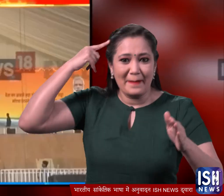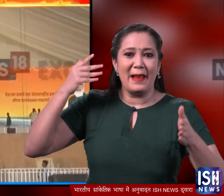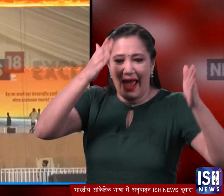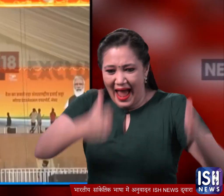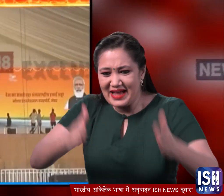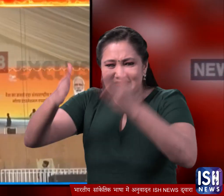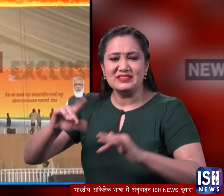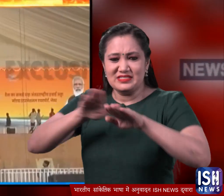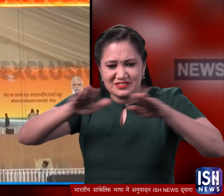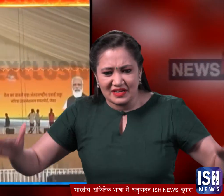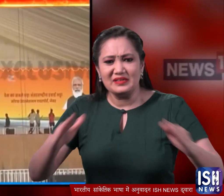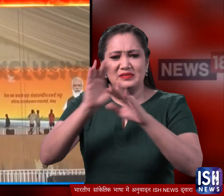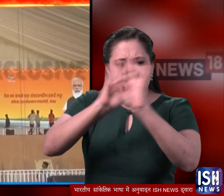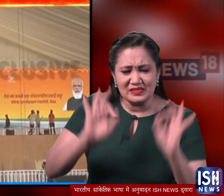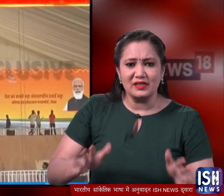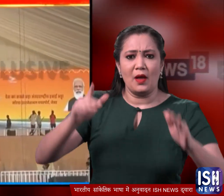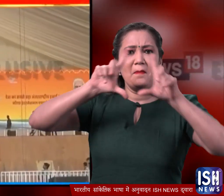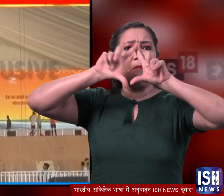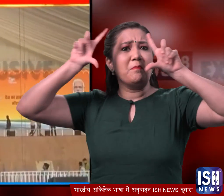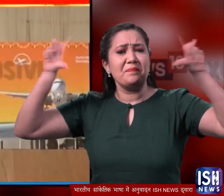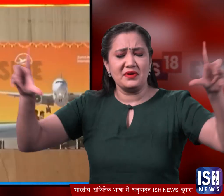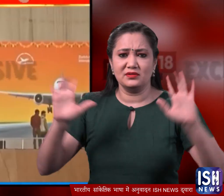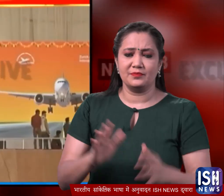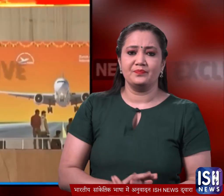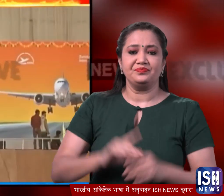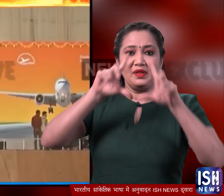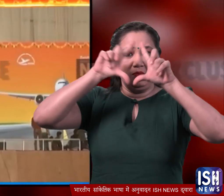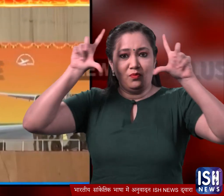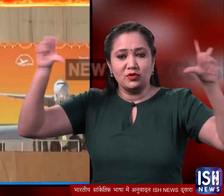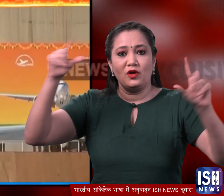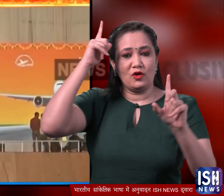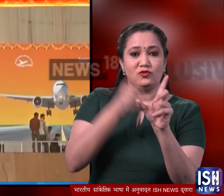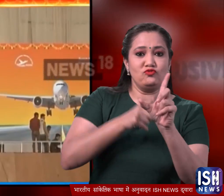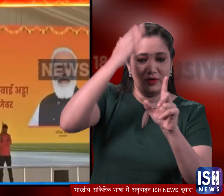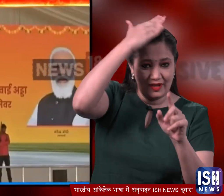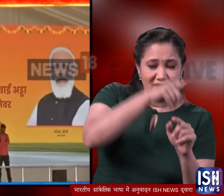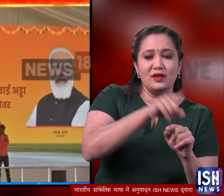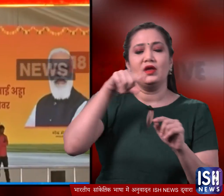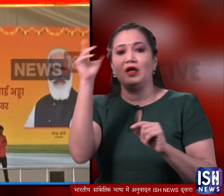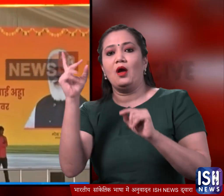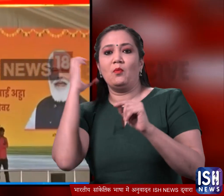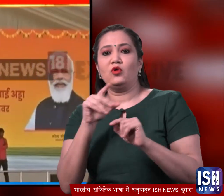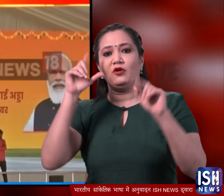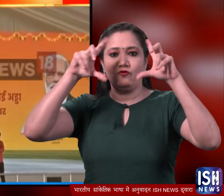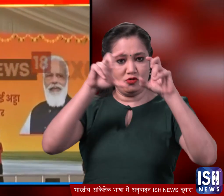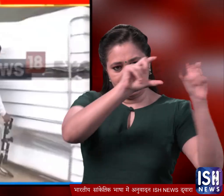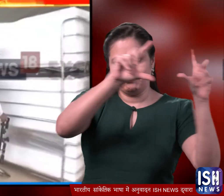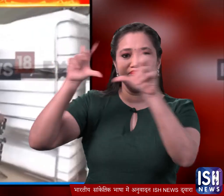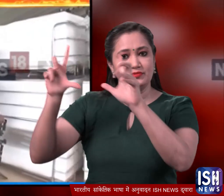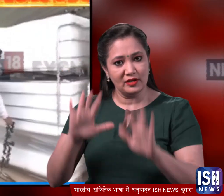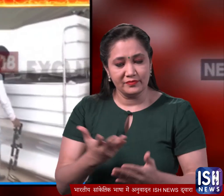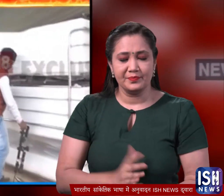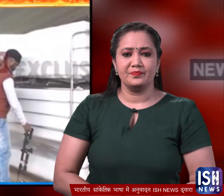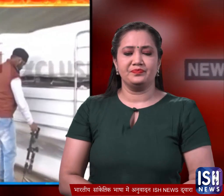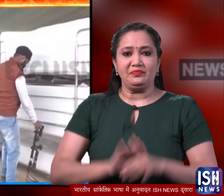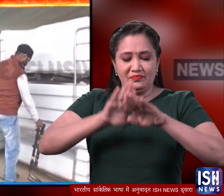हैं, स्टेज लग चुका है जिस पर बड़ा सा बोर्ड भी लगा दिखा। बोर्ड पर एक तरफ योगी आदित्यनाथ और दूसरी तरफ प्रधानमंत्री की तस्वीर लगी है। स्टेज